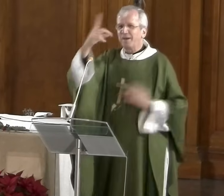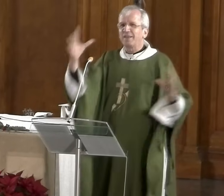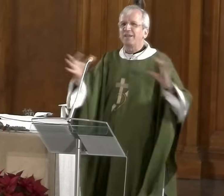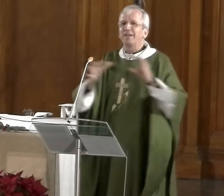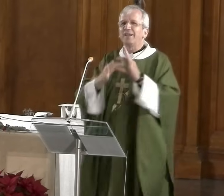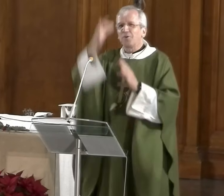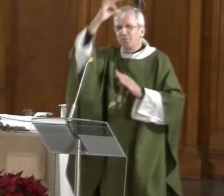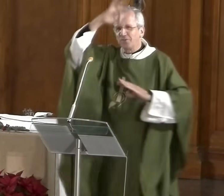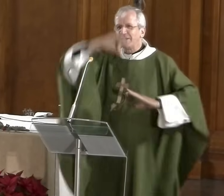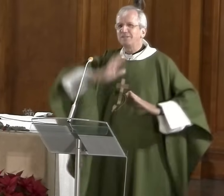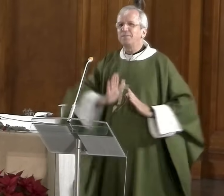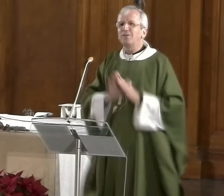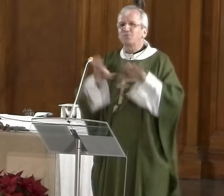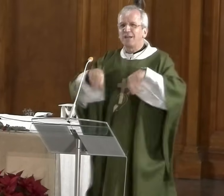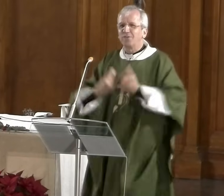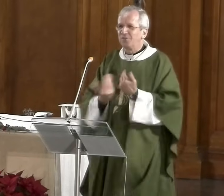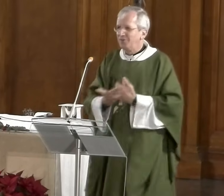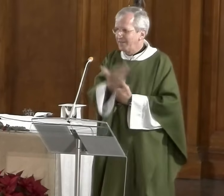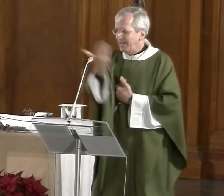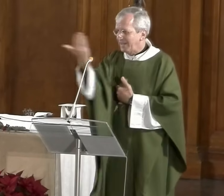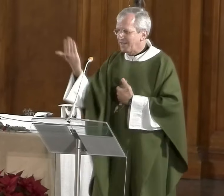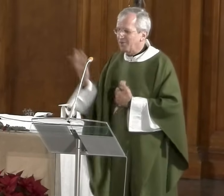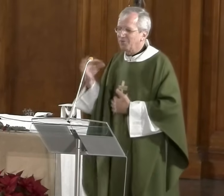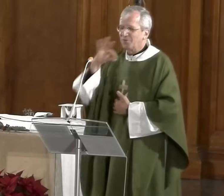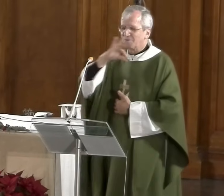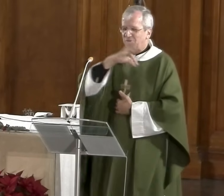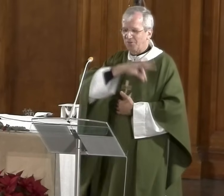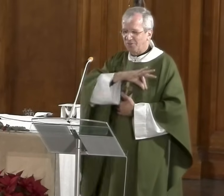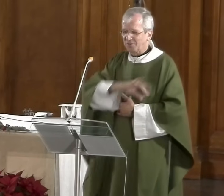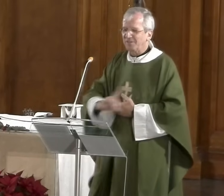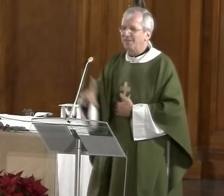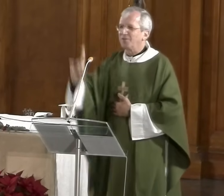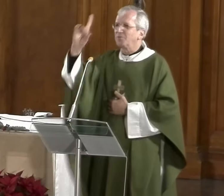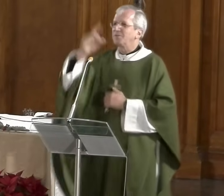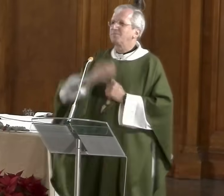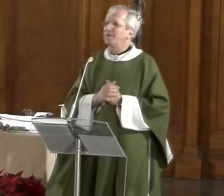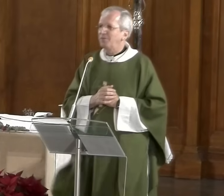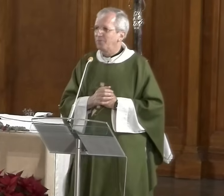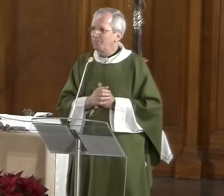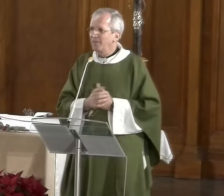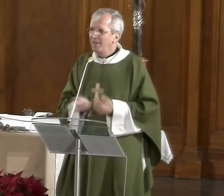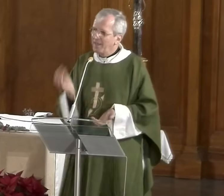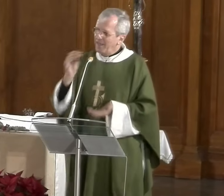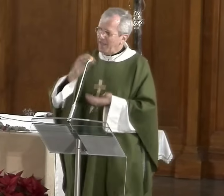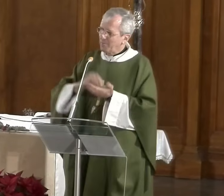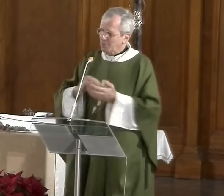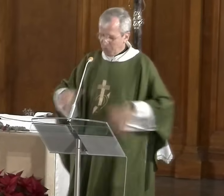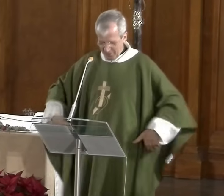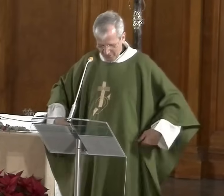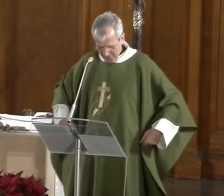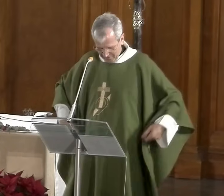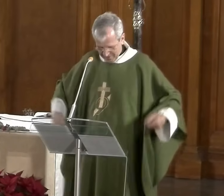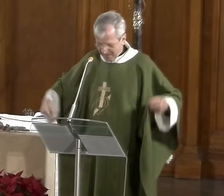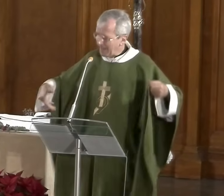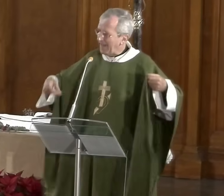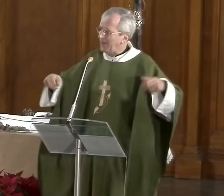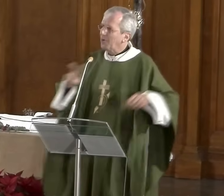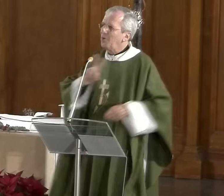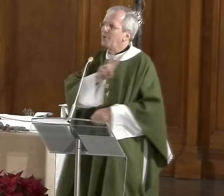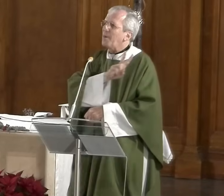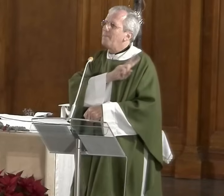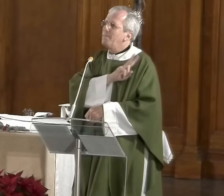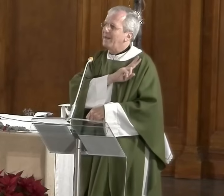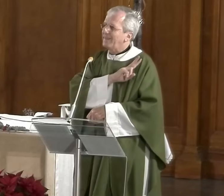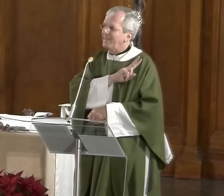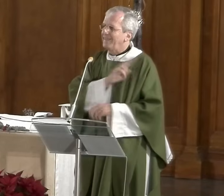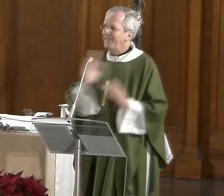Dios Padre y la comunión del Espíritu Santo estén con todos vosotros y con tu espíritu. Hemos vuelto al